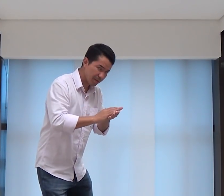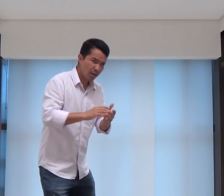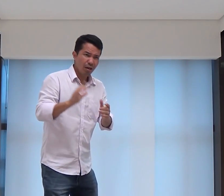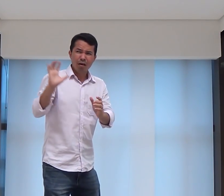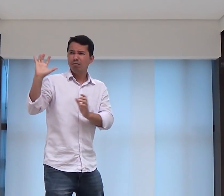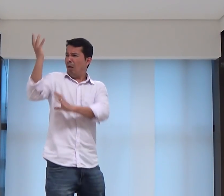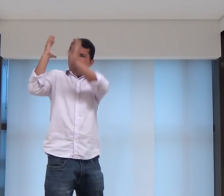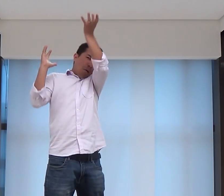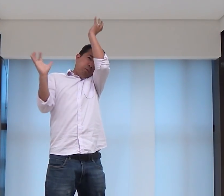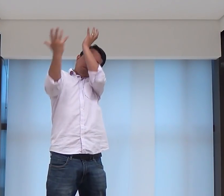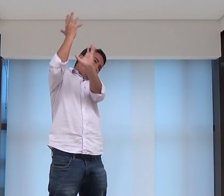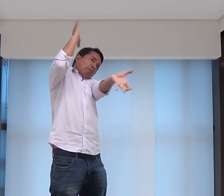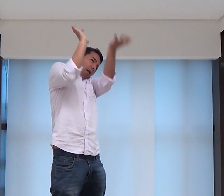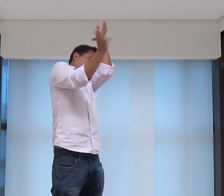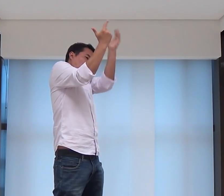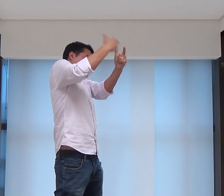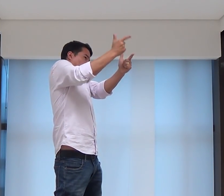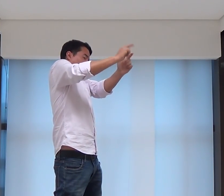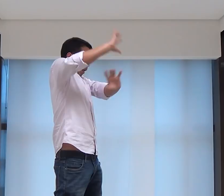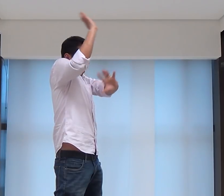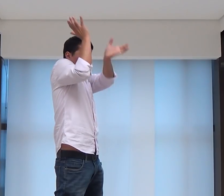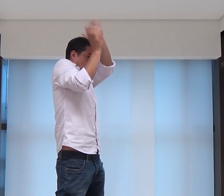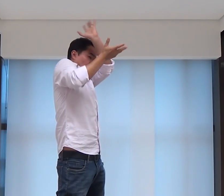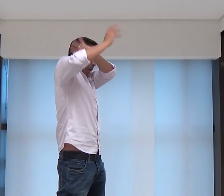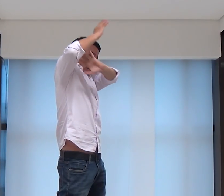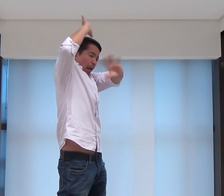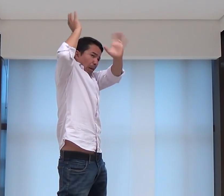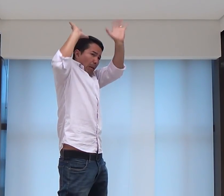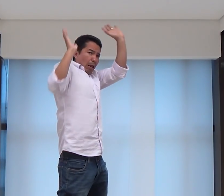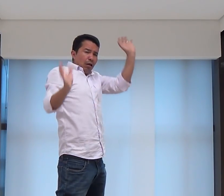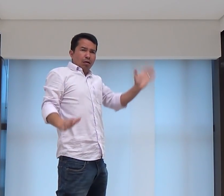Bíblia. E aí não acontece um monte de coisa, um monte de problema, um monte de situação.